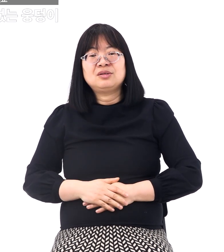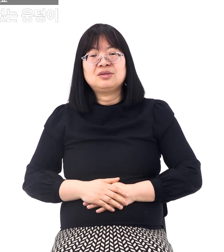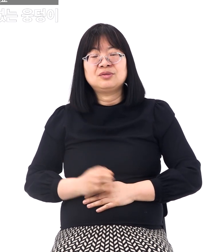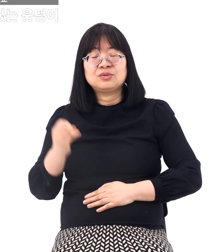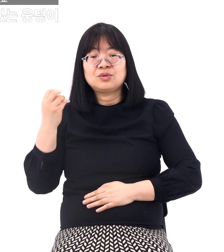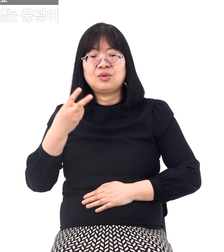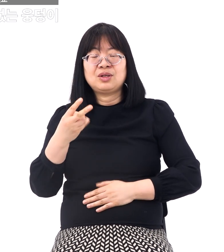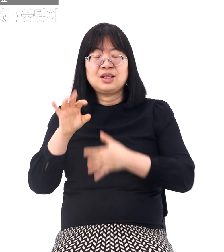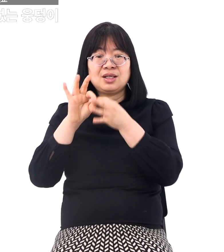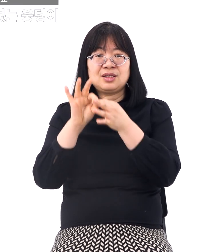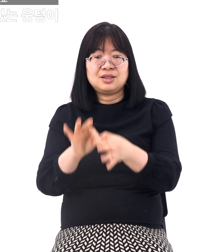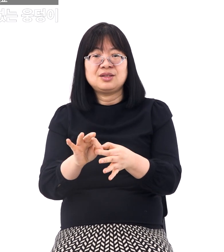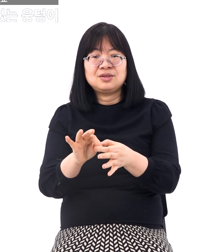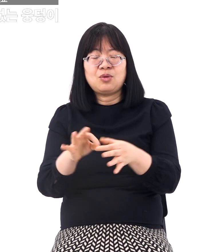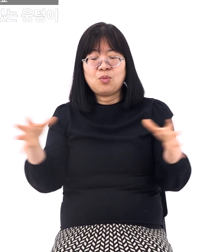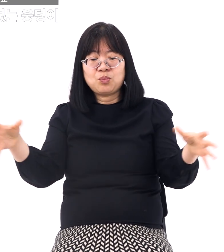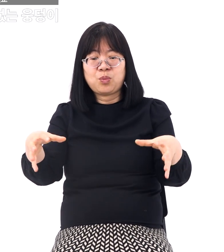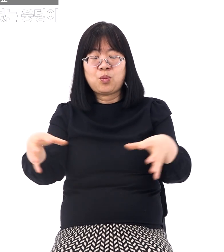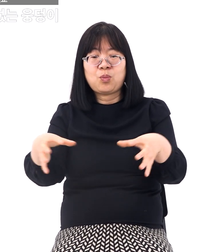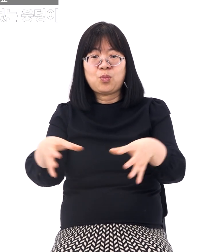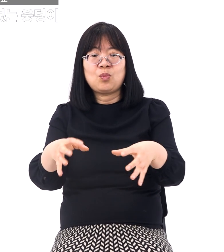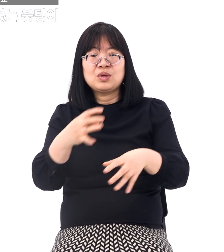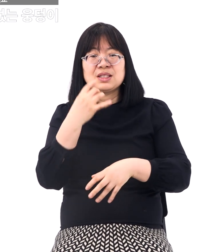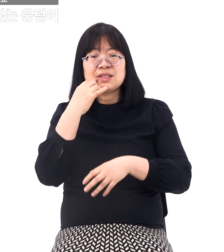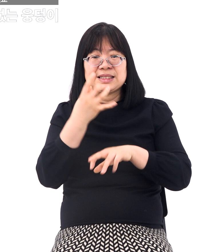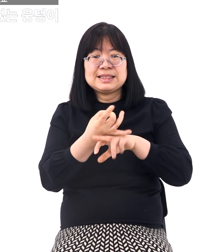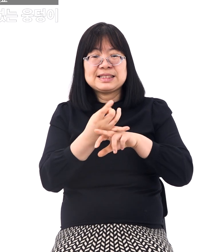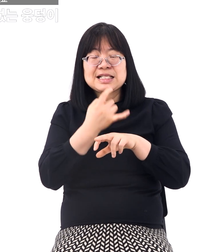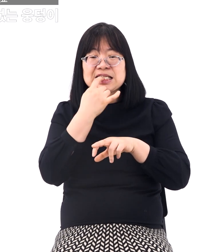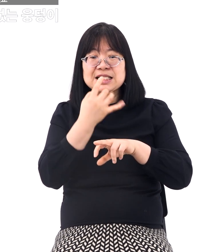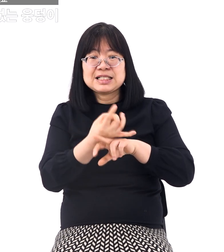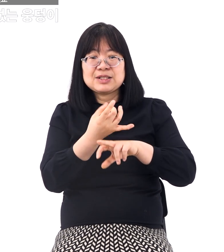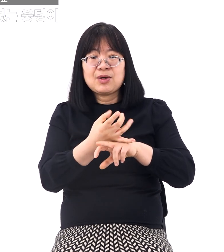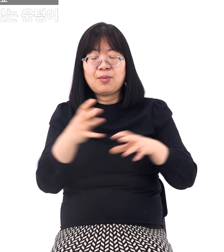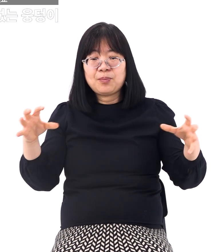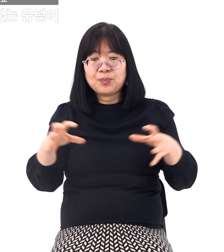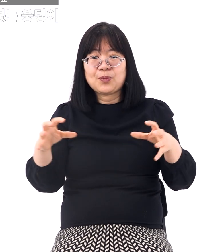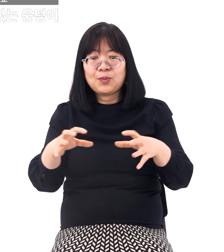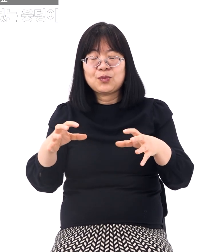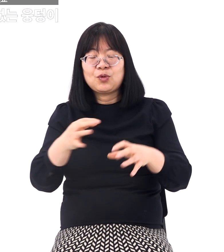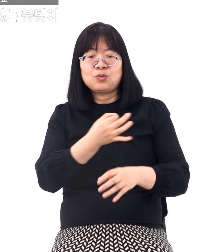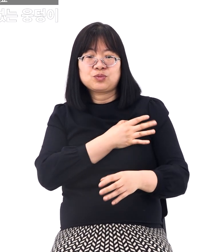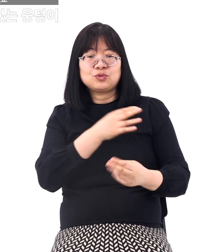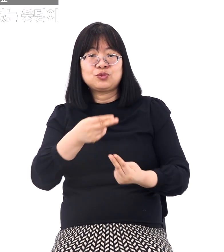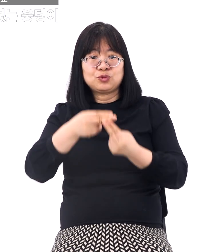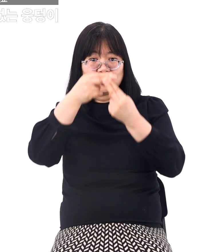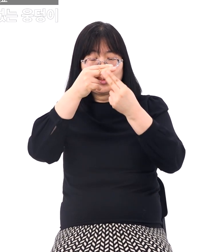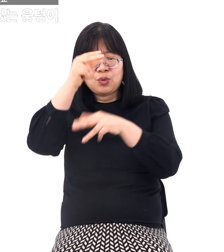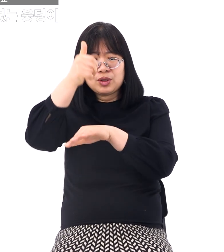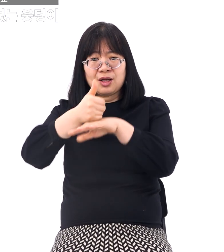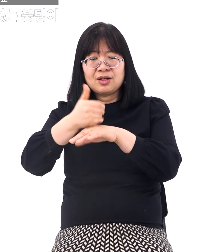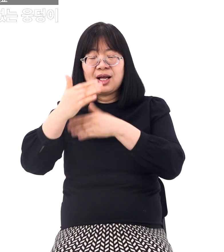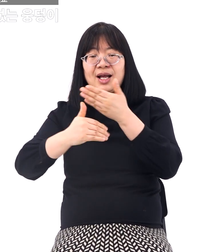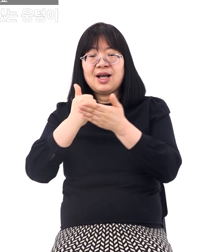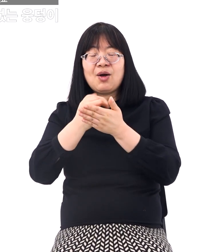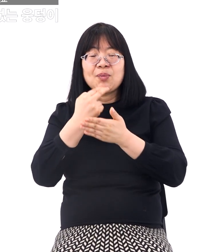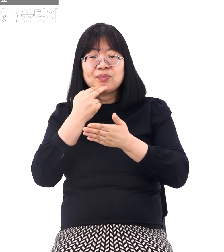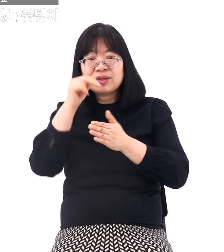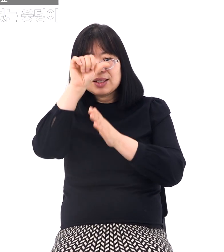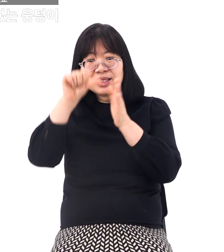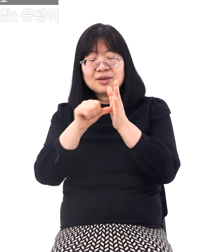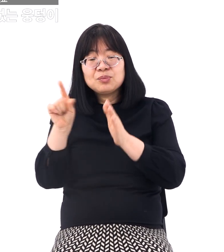그리고 계속 모읍니다. 은금을 모으고 불을 축적해요. 결국 하나님 없는